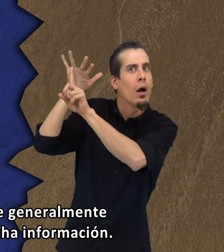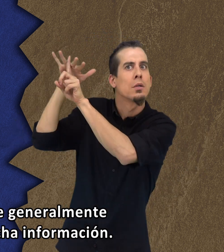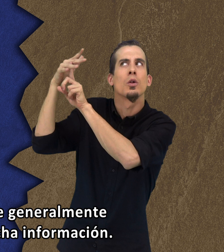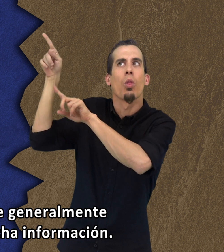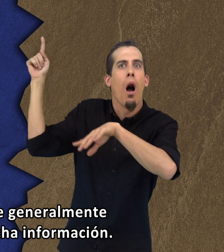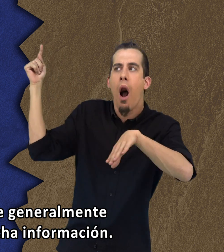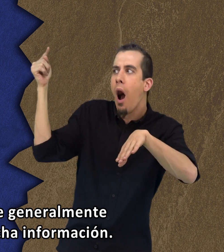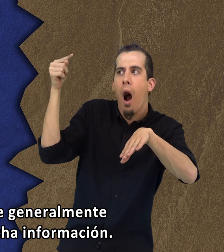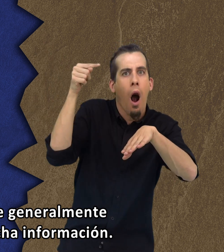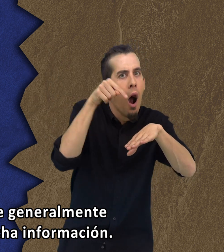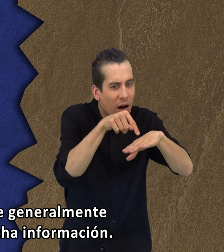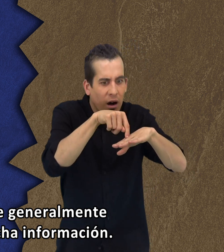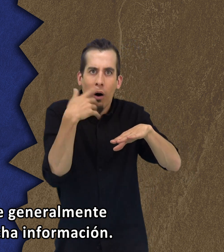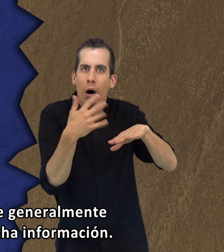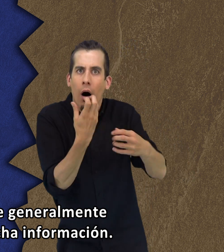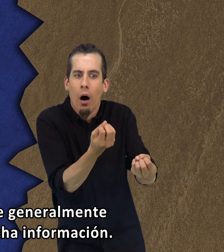información